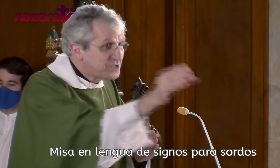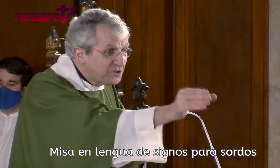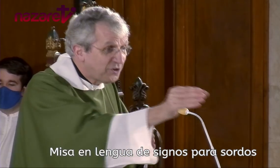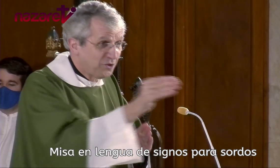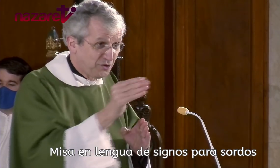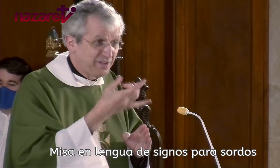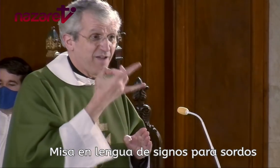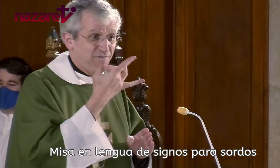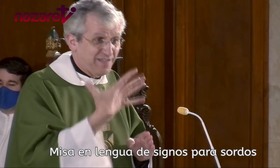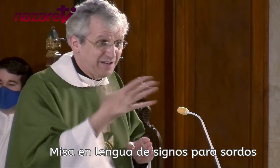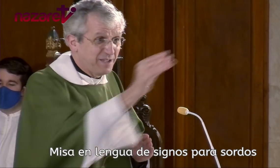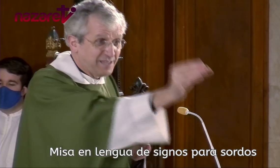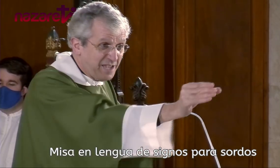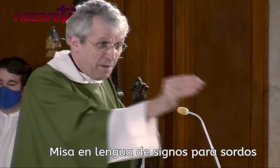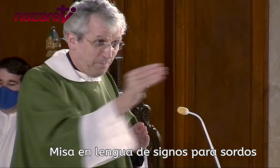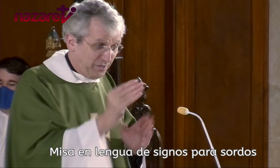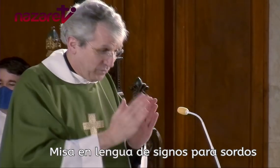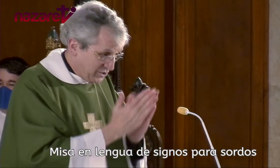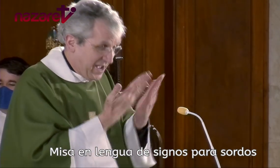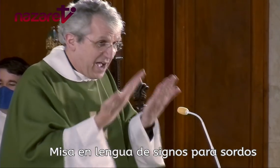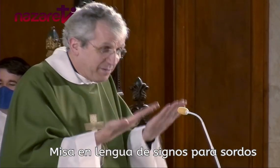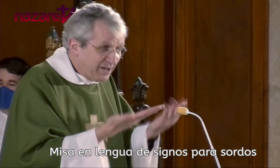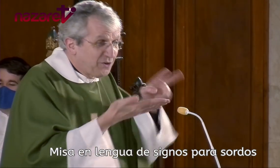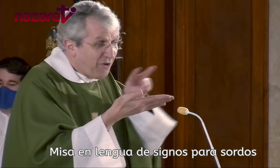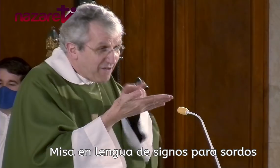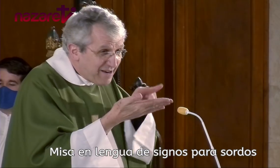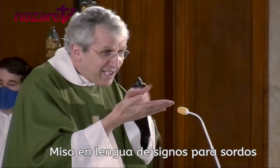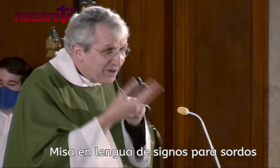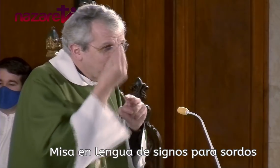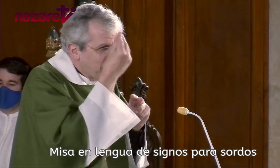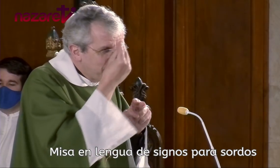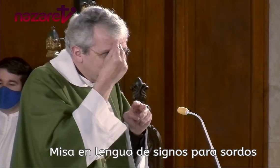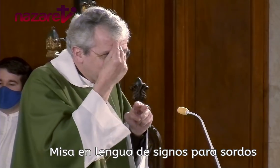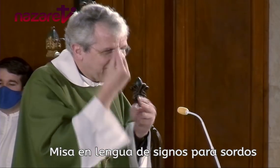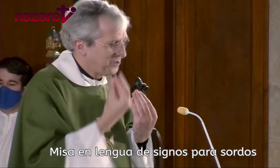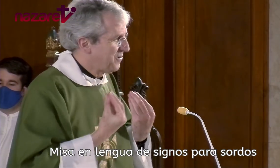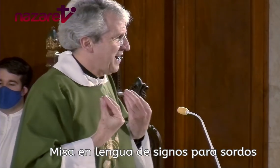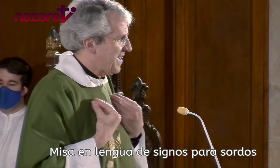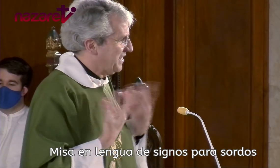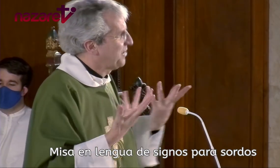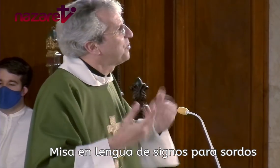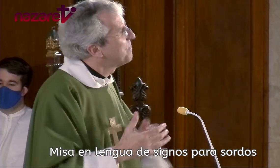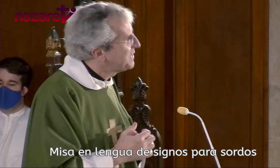sitio donde fácilmente podemos abrirlo, leerlo, meditarlo, hacerlo vida